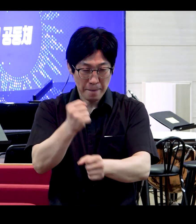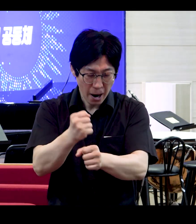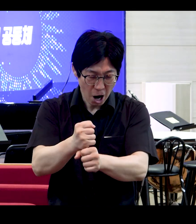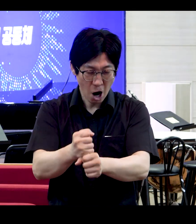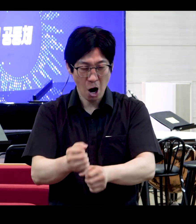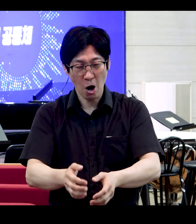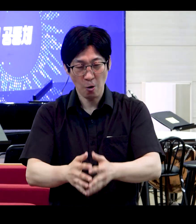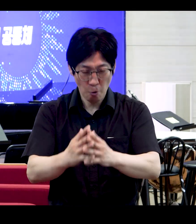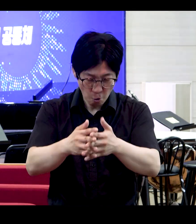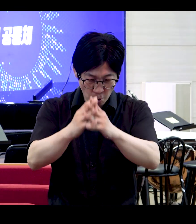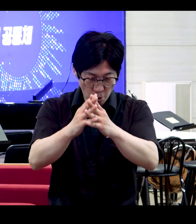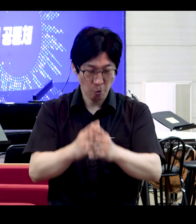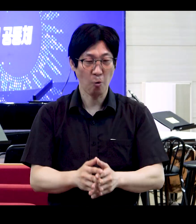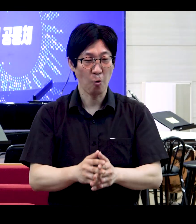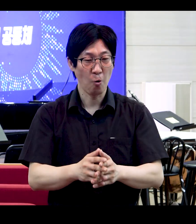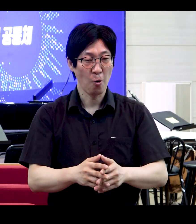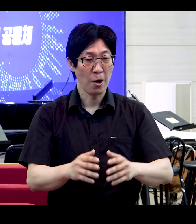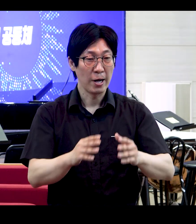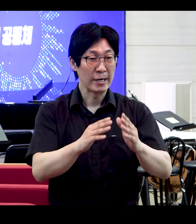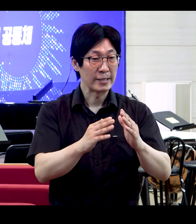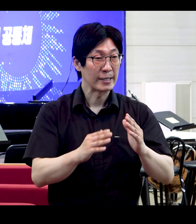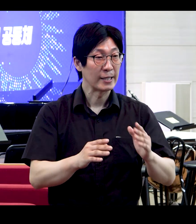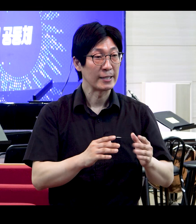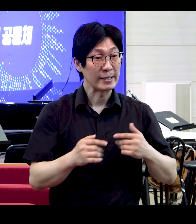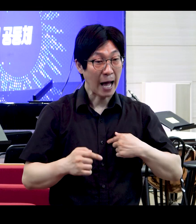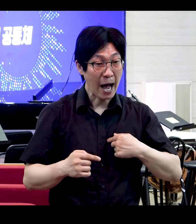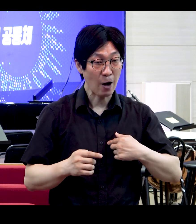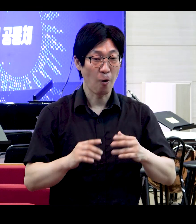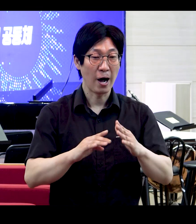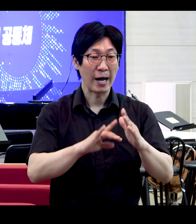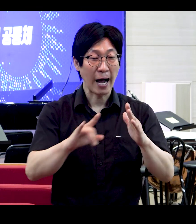자기 가족들만 몰래 들어가도록 그렇게 했을까요?